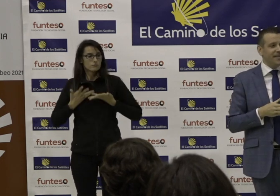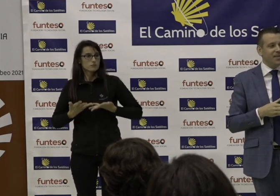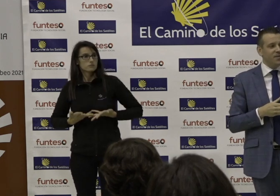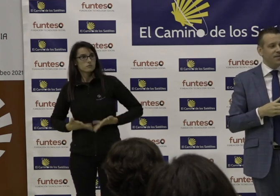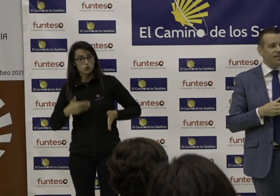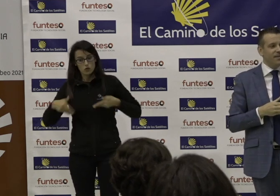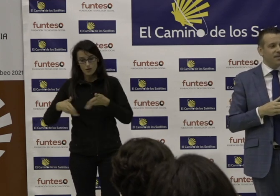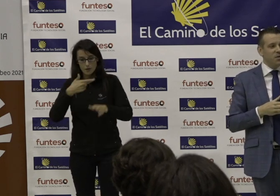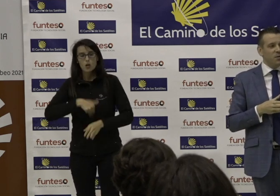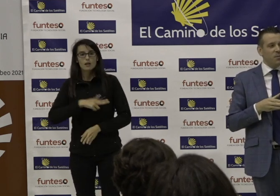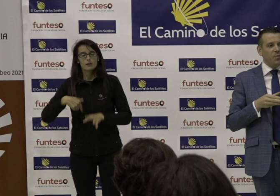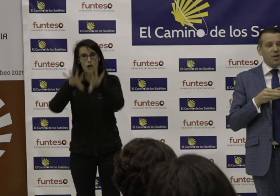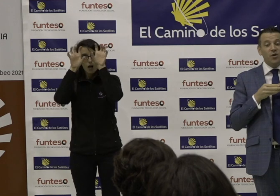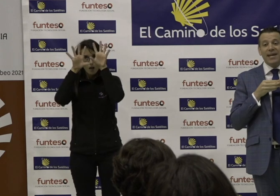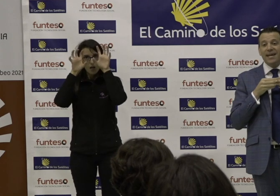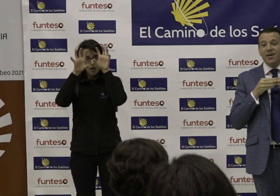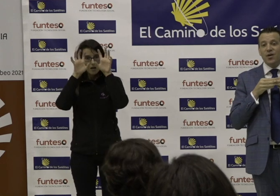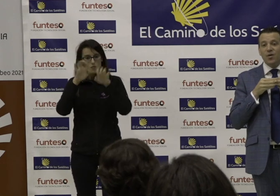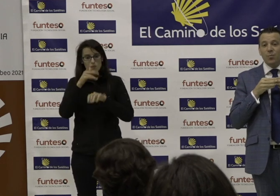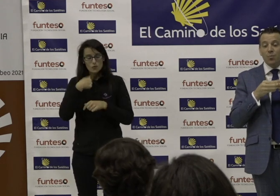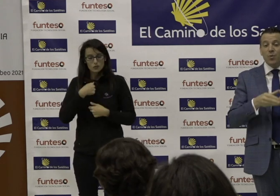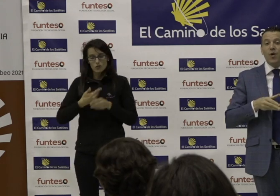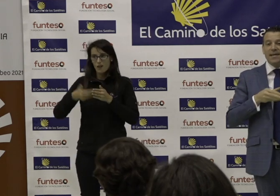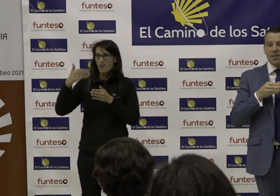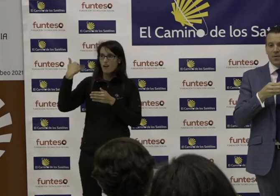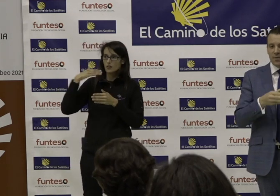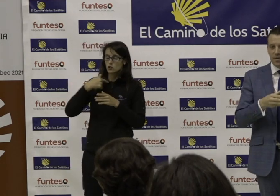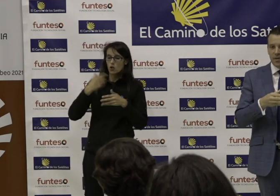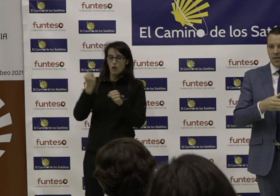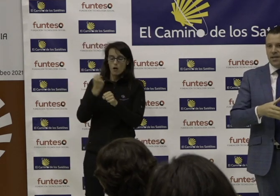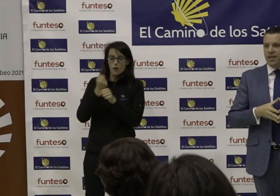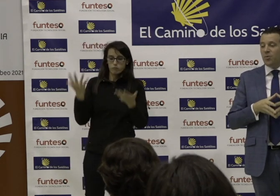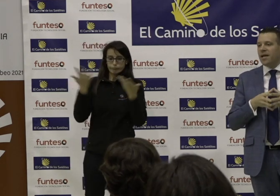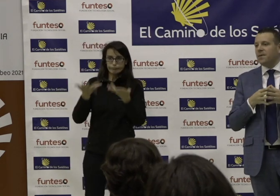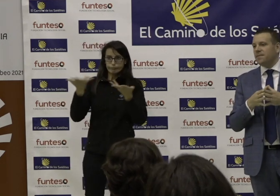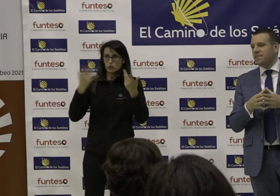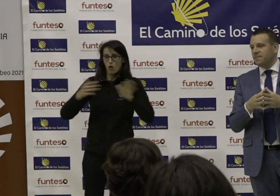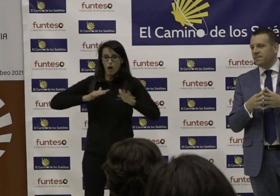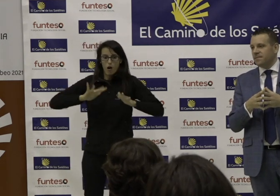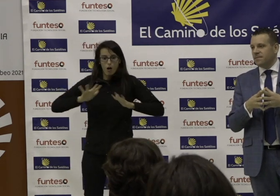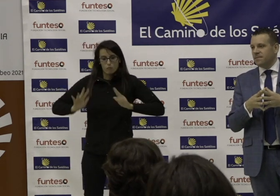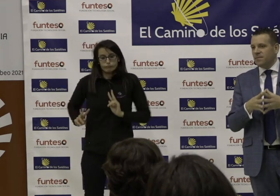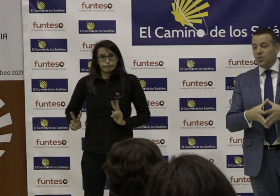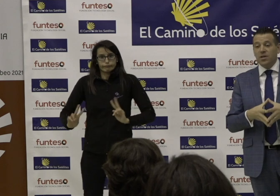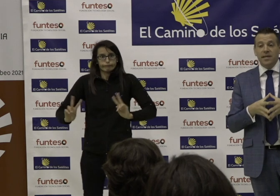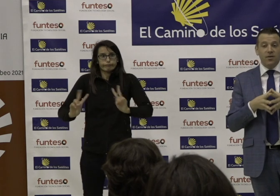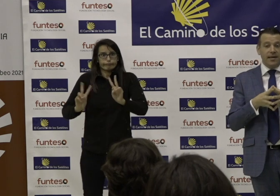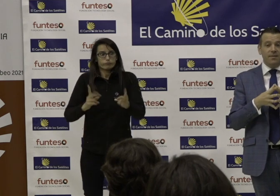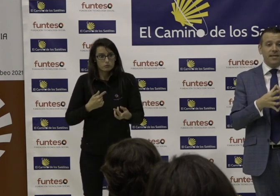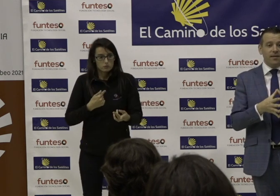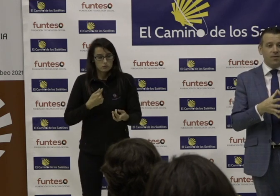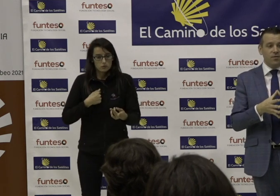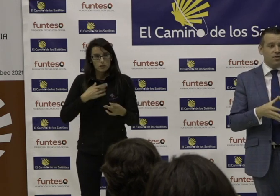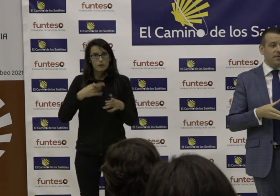camino de Santiago. Porque yo era muy proactivo y no paraba. No sabía lo que